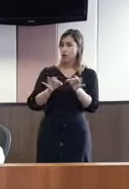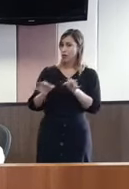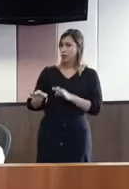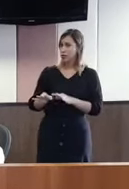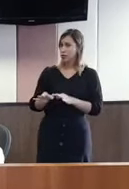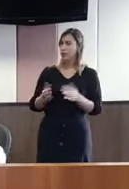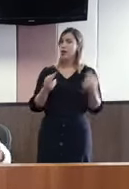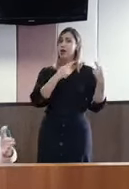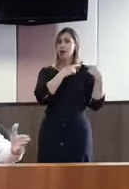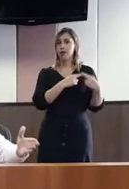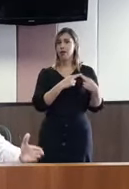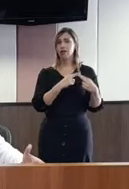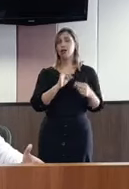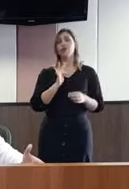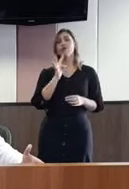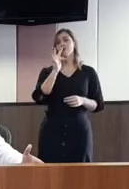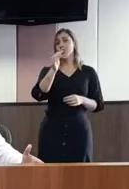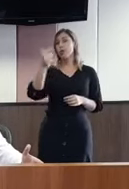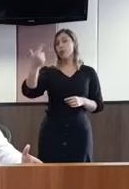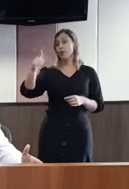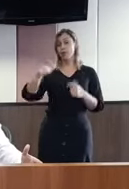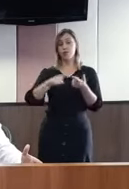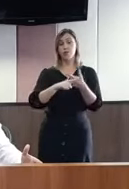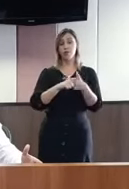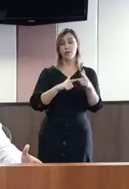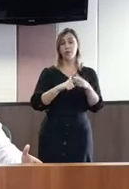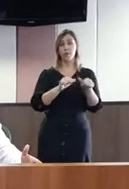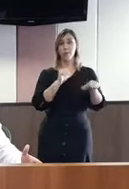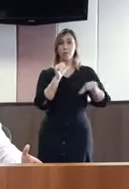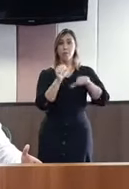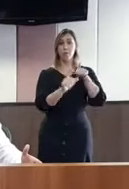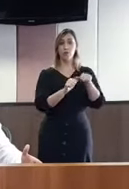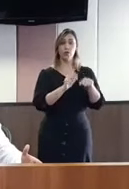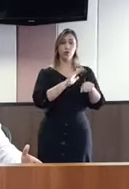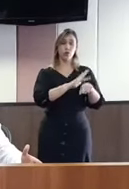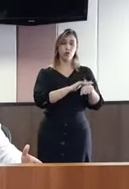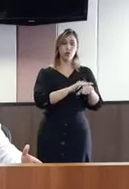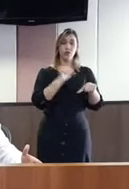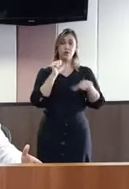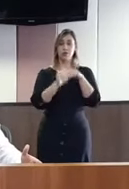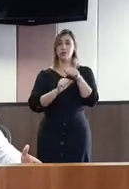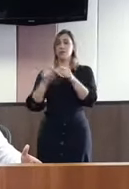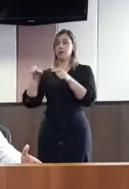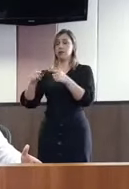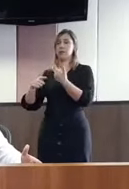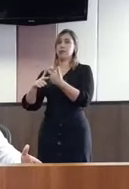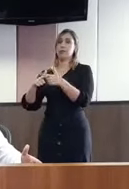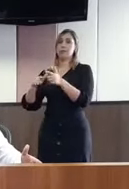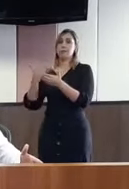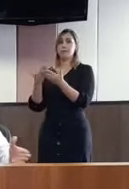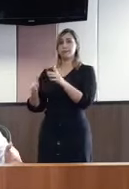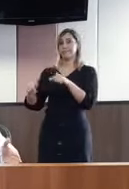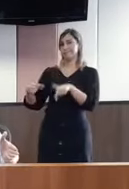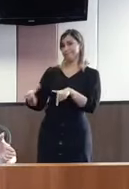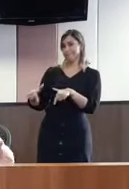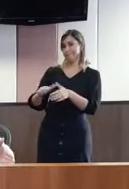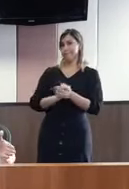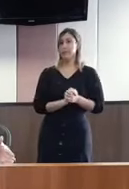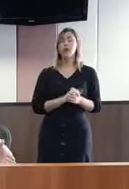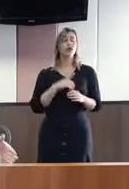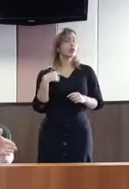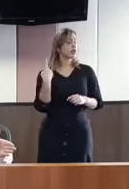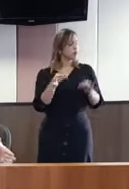responsabilidade, nós vamos fazer um problema virar um outro problema muito maior e muito gigante. Nós temos que tomar